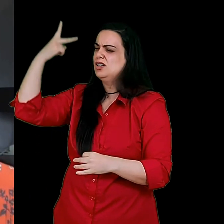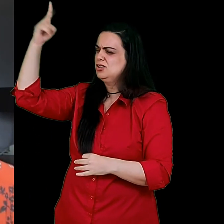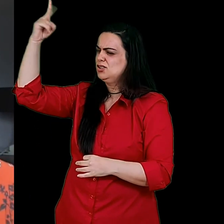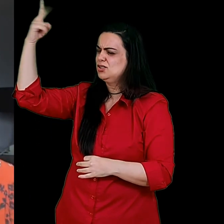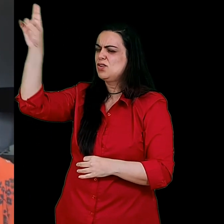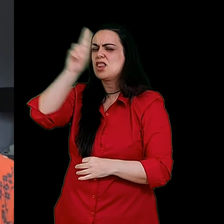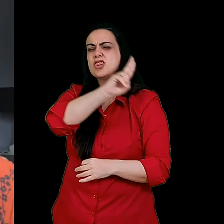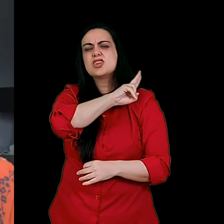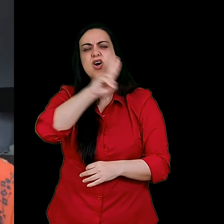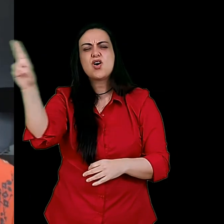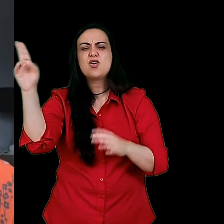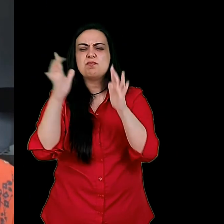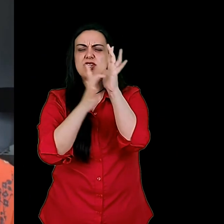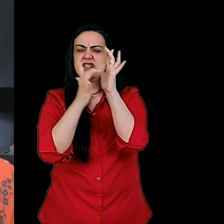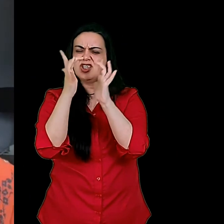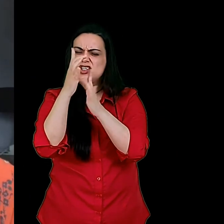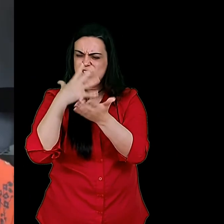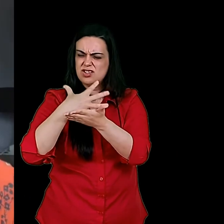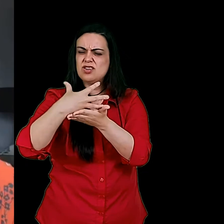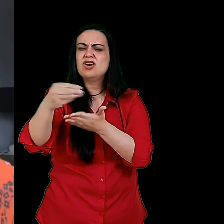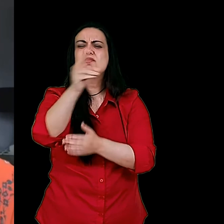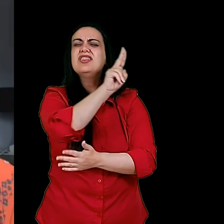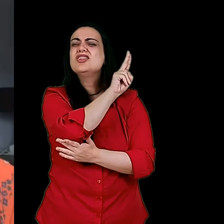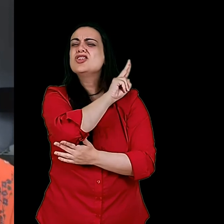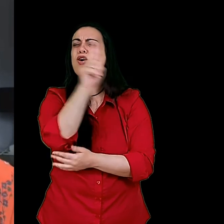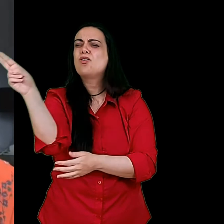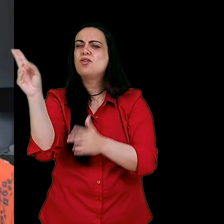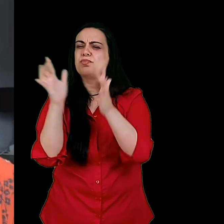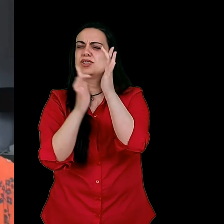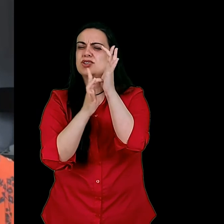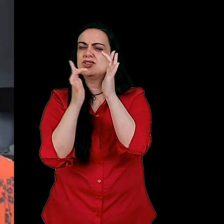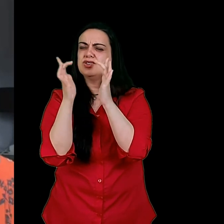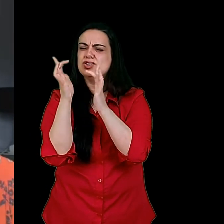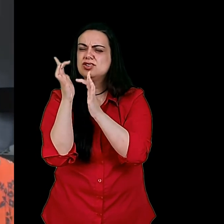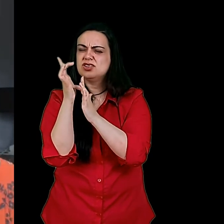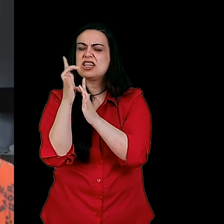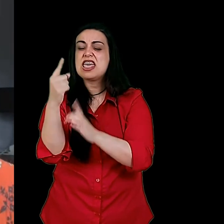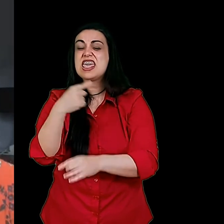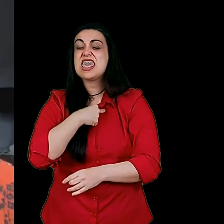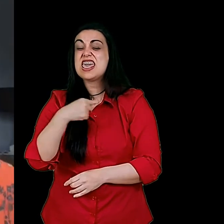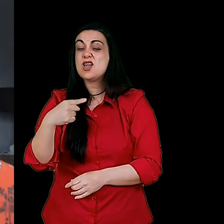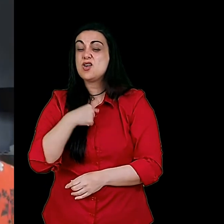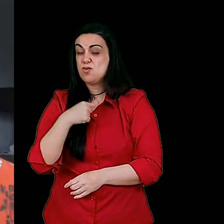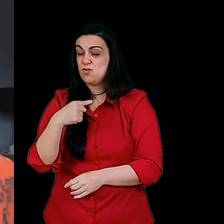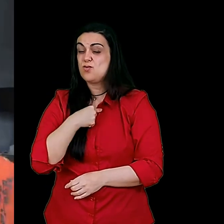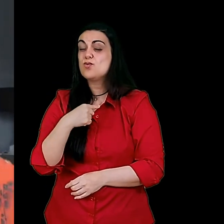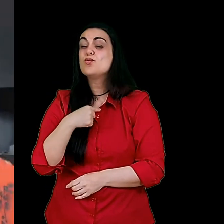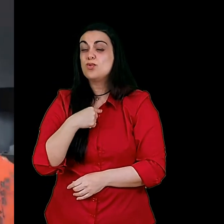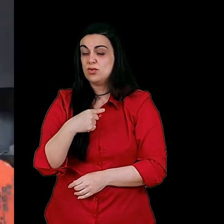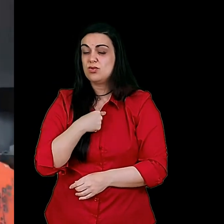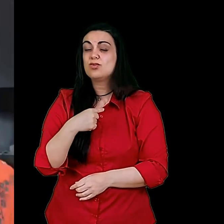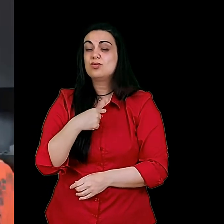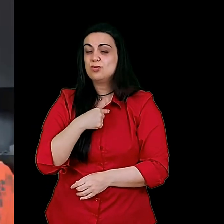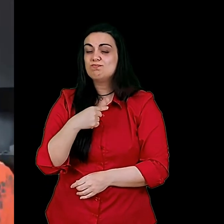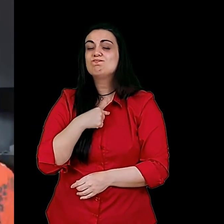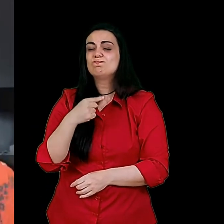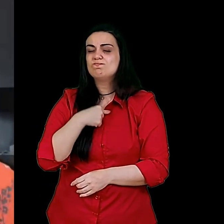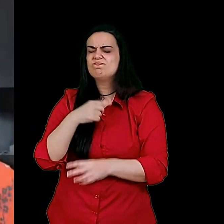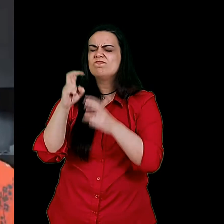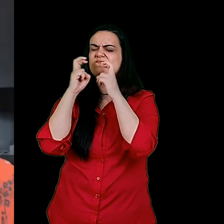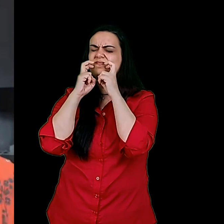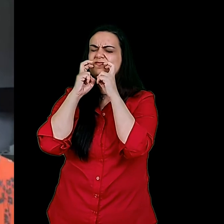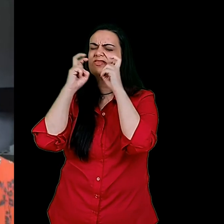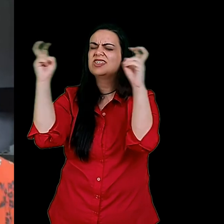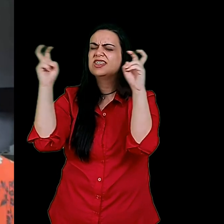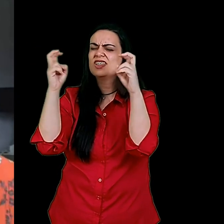nome de Jesus, repita aí comigo, em nome de Jesus. É o que eu, diga eu, é o que eu te